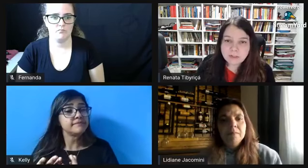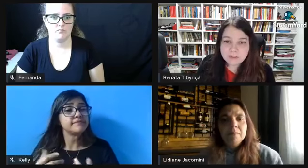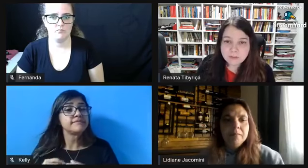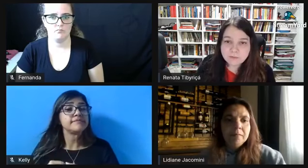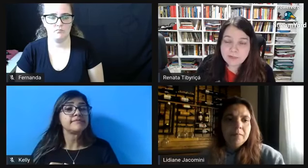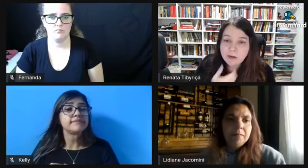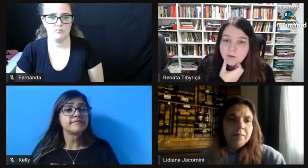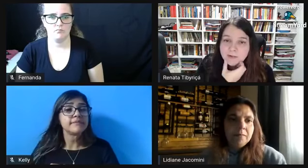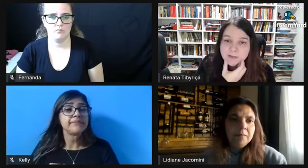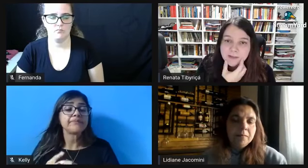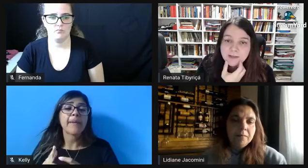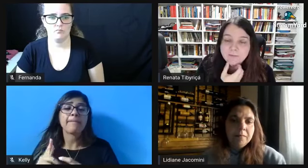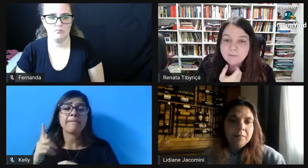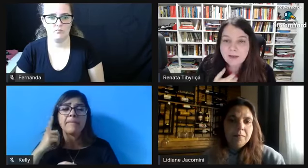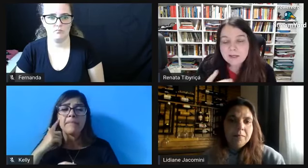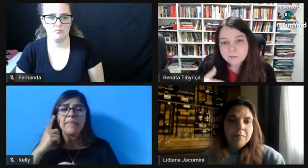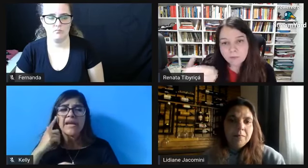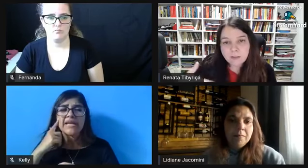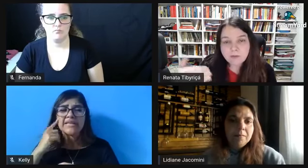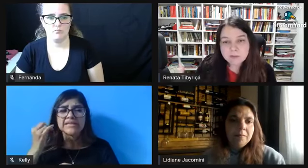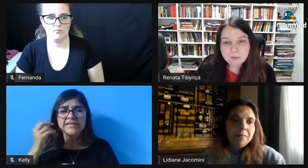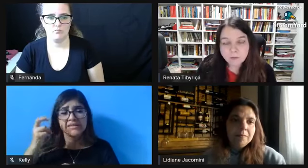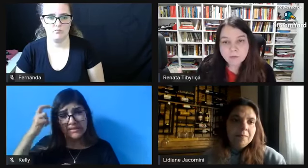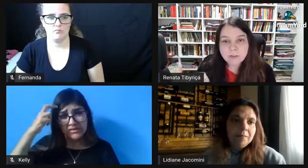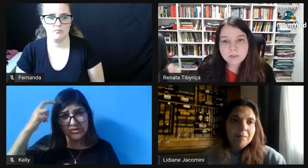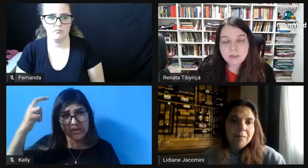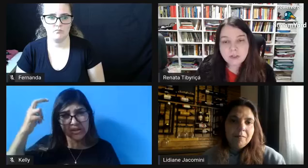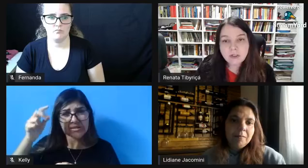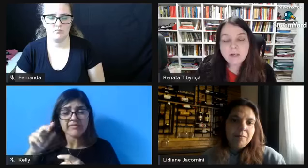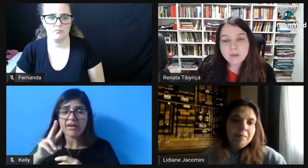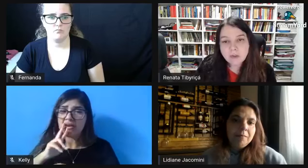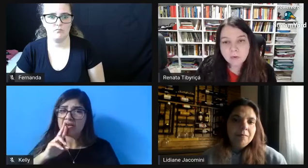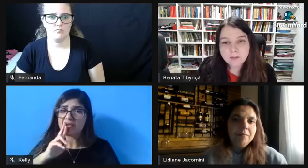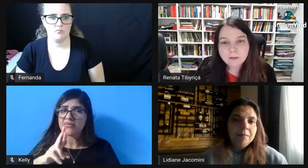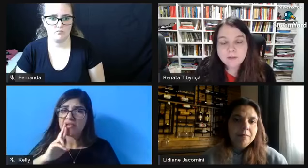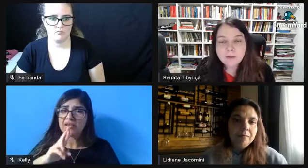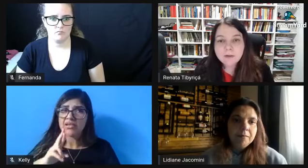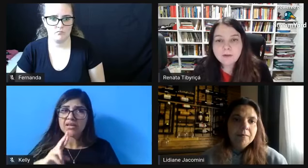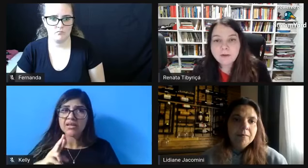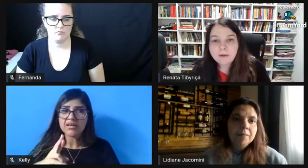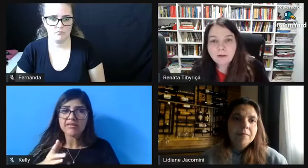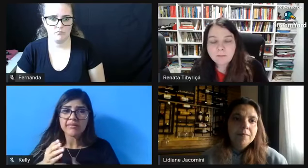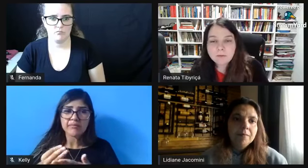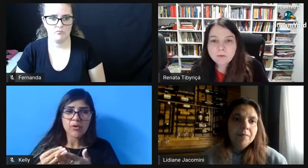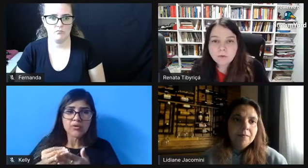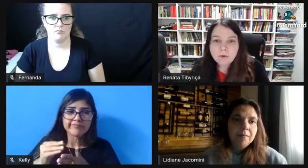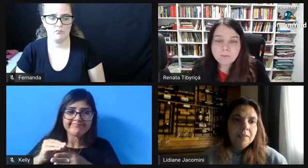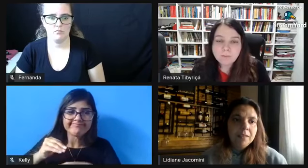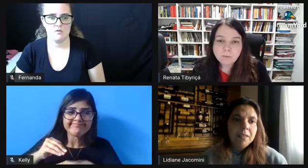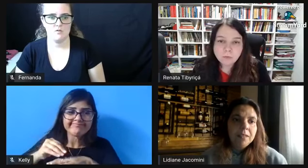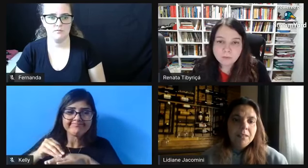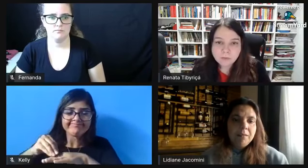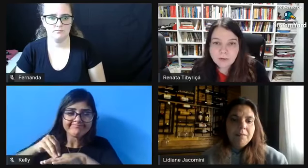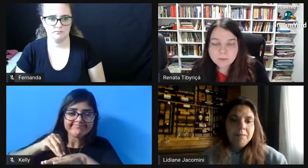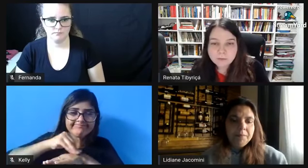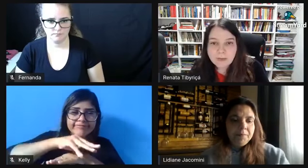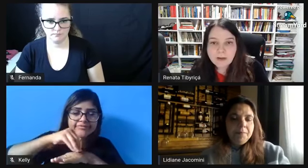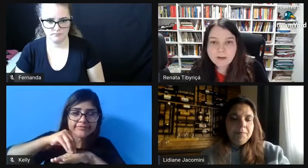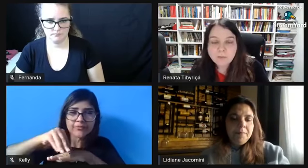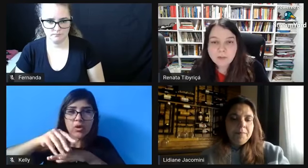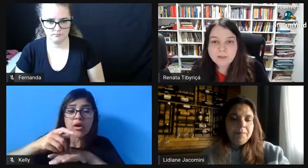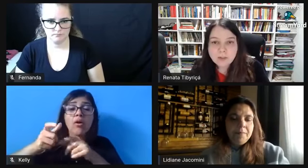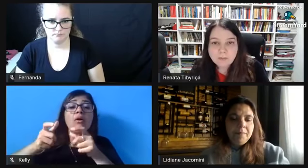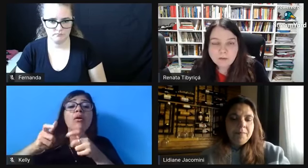fosse uma inteligência artificial, ele vai respondendo as perguntas e direciona a pessoa, no